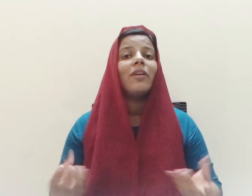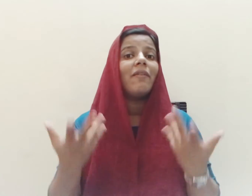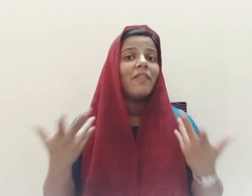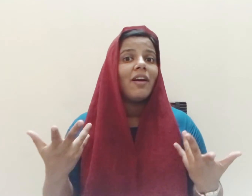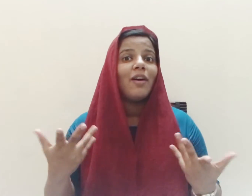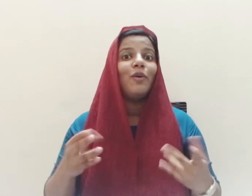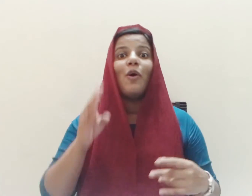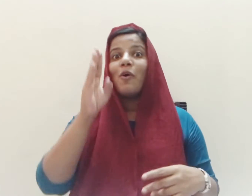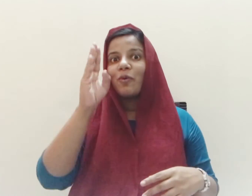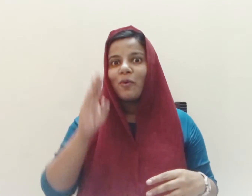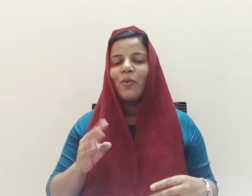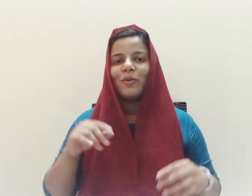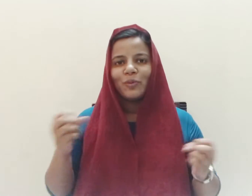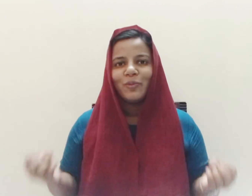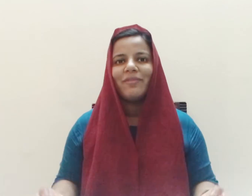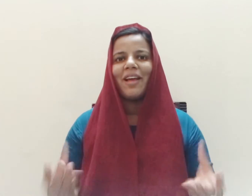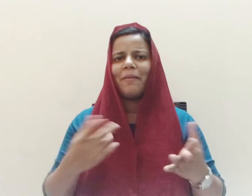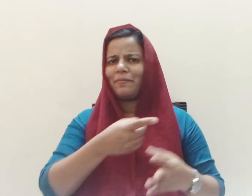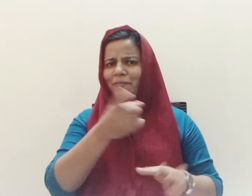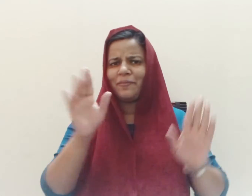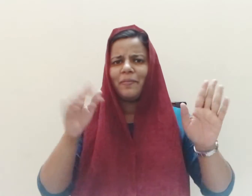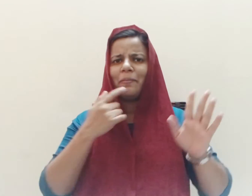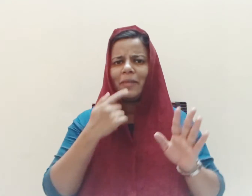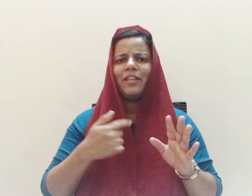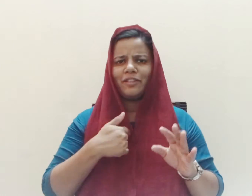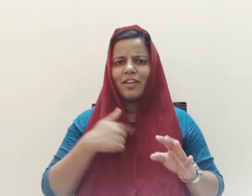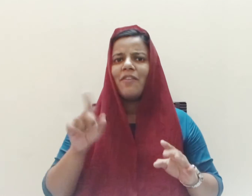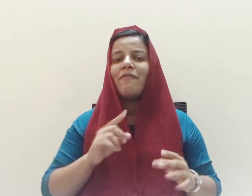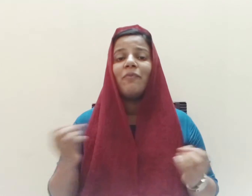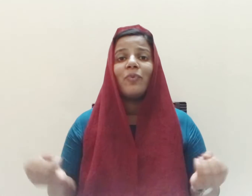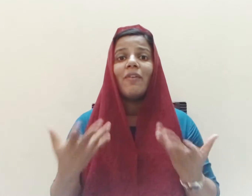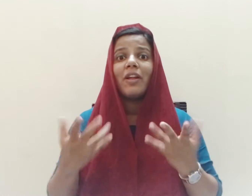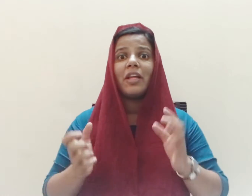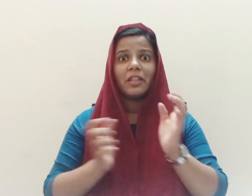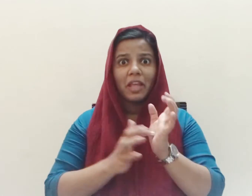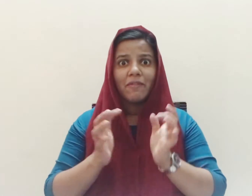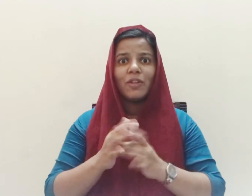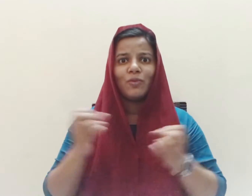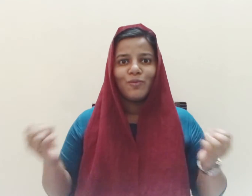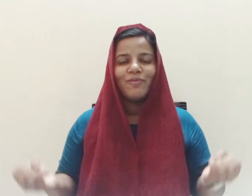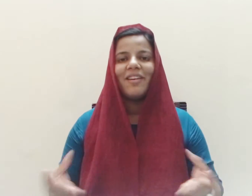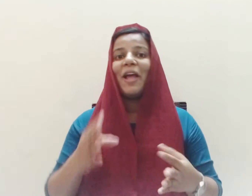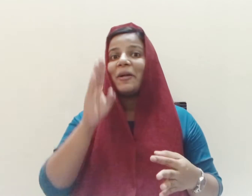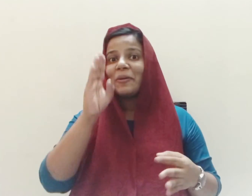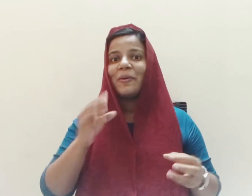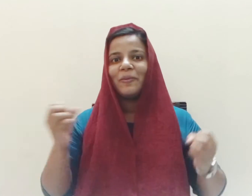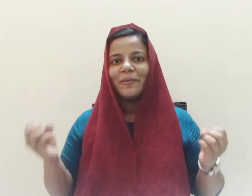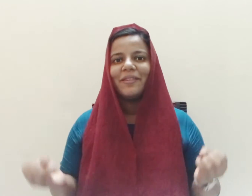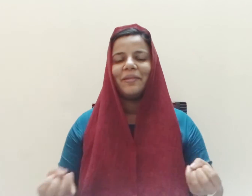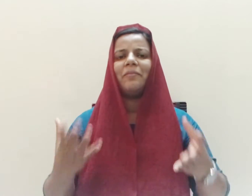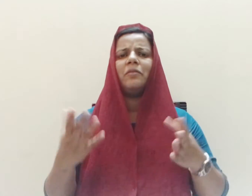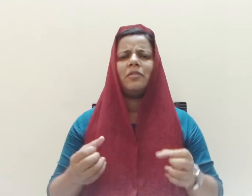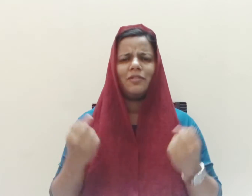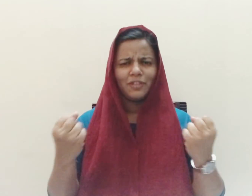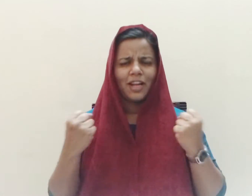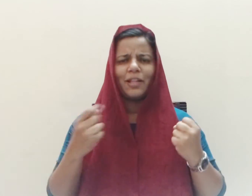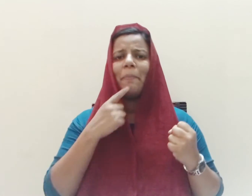നിന്നുള്ളവരാ? നമ്മൾ ദൈവത്തിൽ നിന്നുള്ളവരാ. കരമുയർത്തി പറ, ഞാൻ ദൈവത്തിൽ നിന്നുള്ളവനാ. ഒന്നുകൂടെ പറഞ്ഞാൽ, ഞാൻ ദൈവത്തിൽ നിന്നുള്ളവനാ. ശക്തമായിട്ട് പറഞ്ഞാൽ,